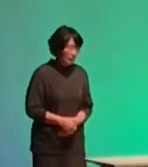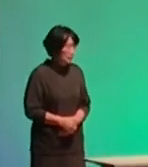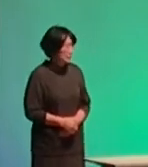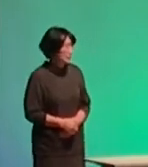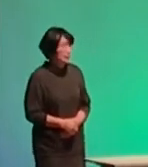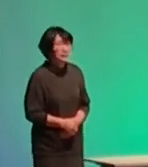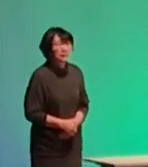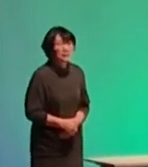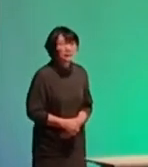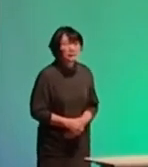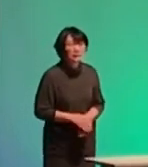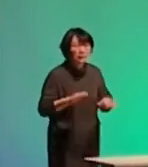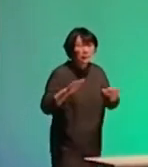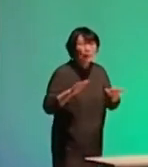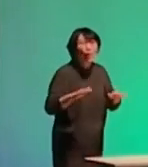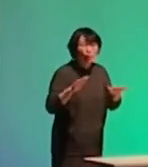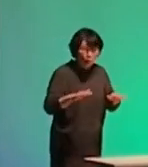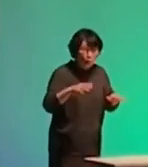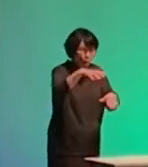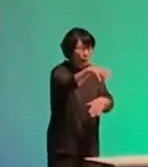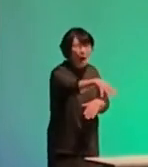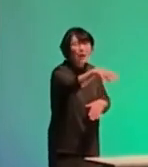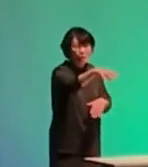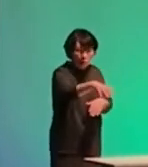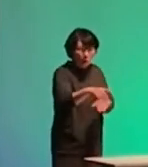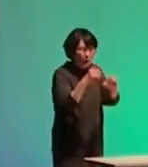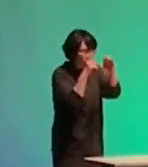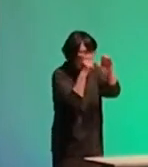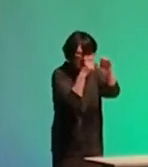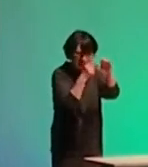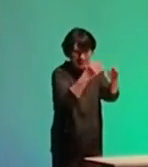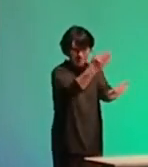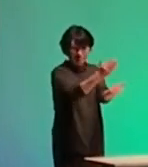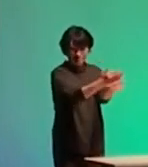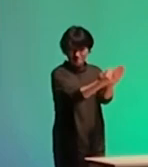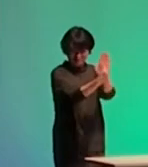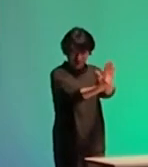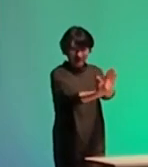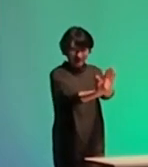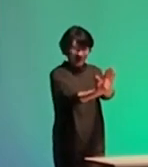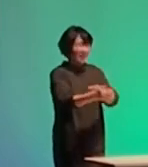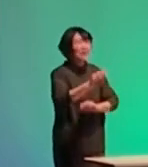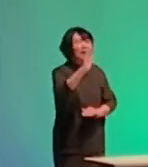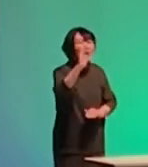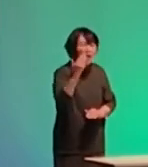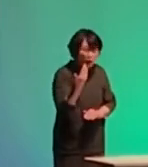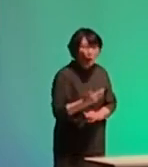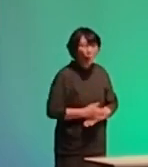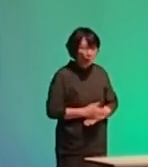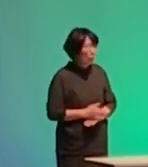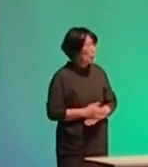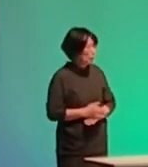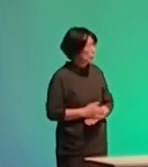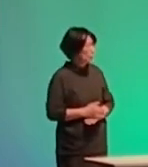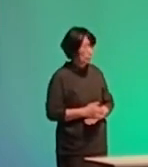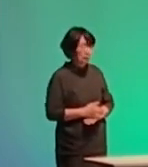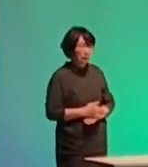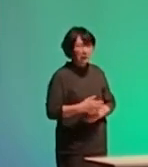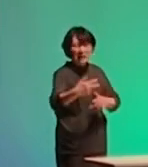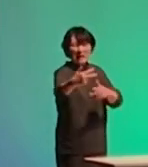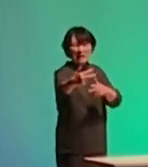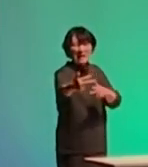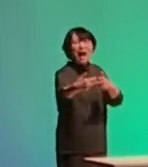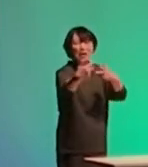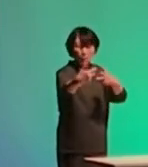実は今日 の、 会場での撮影とかが禁止になっているんですけれど、ライブ中継というのをやっておりまして